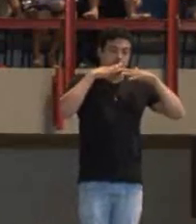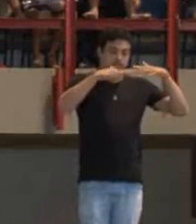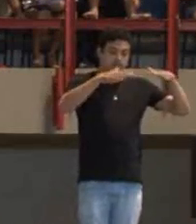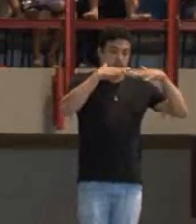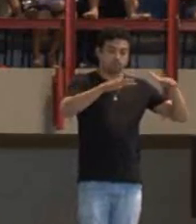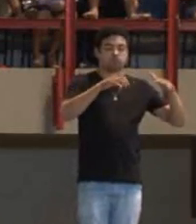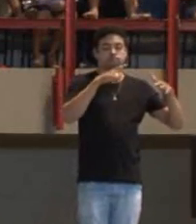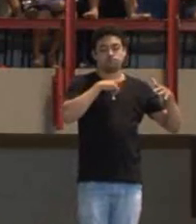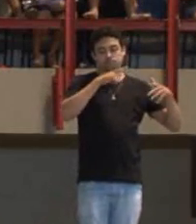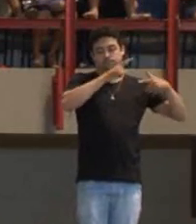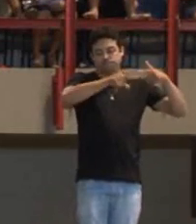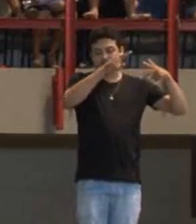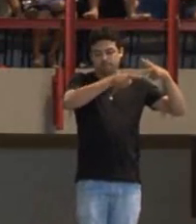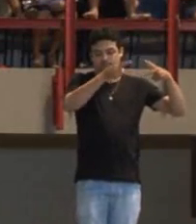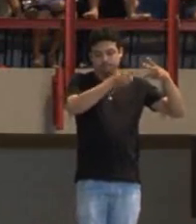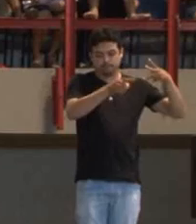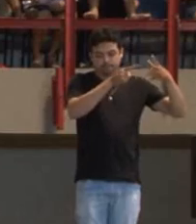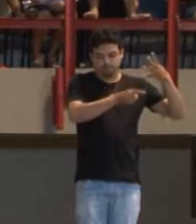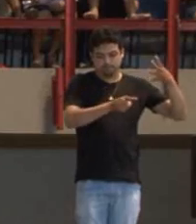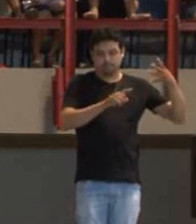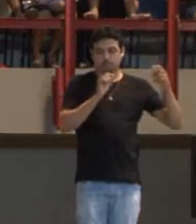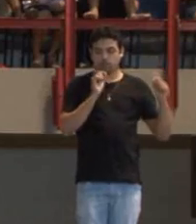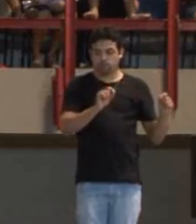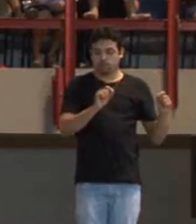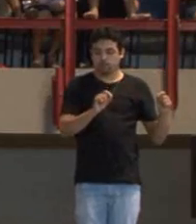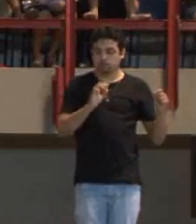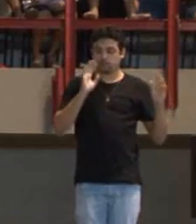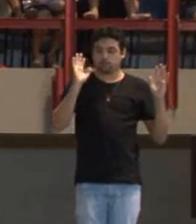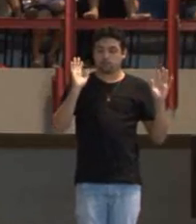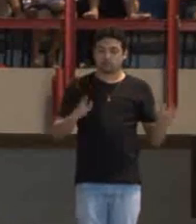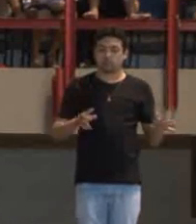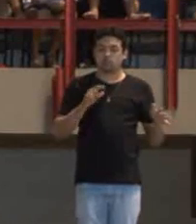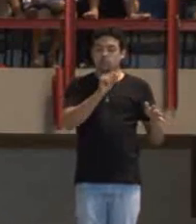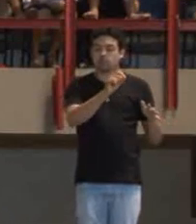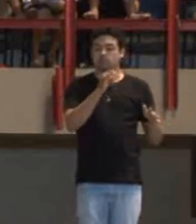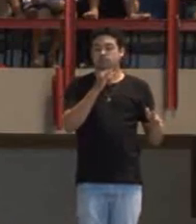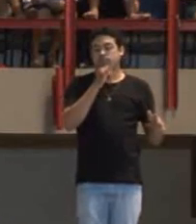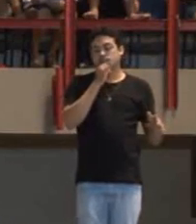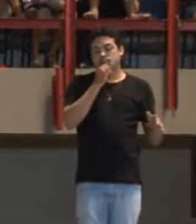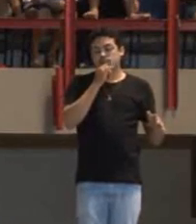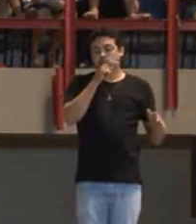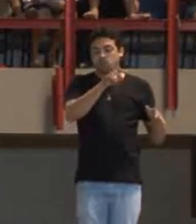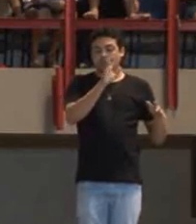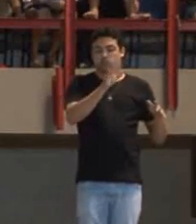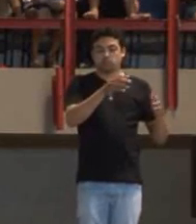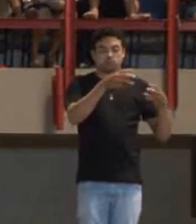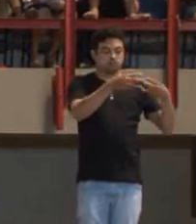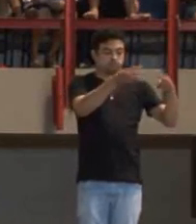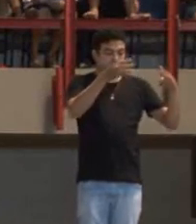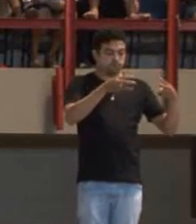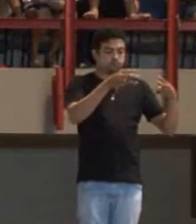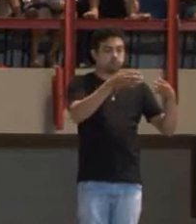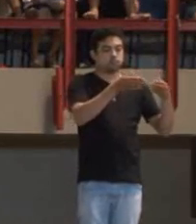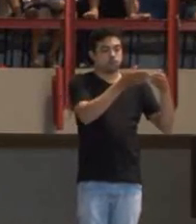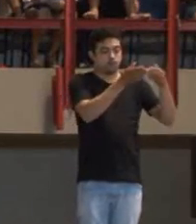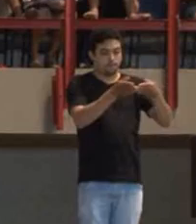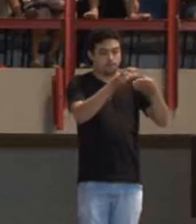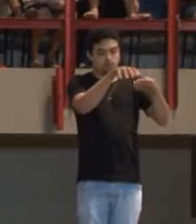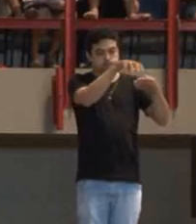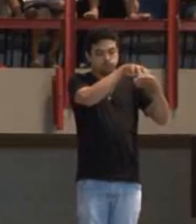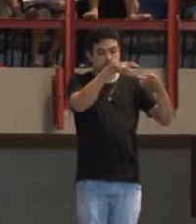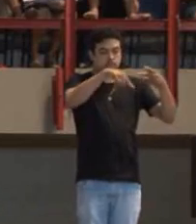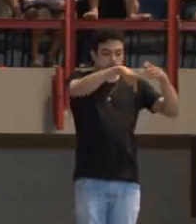ao petróleo? Só tem. Primeiro problema, logo no transporte e também na extração do